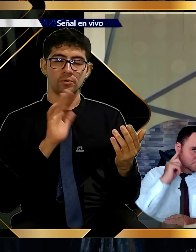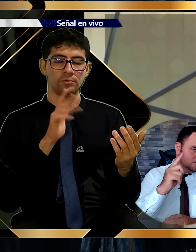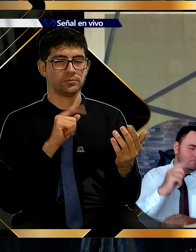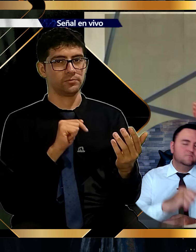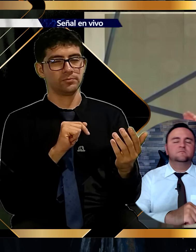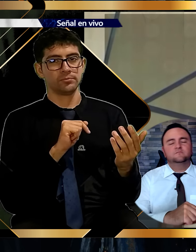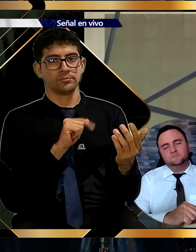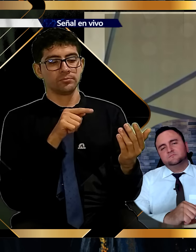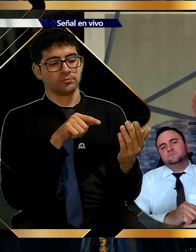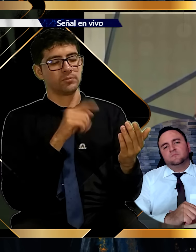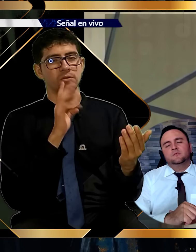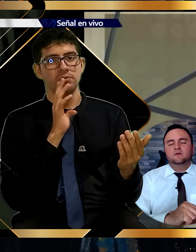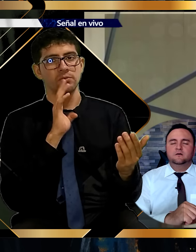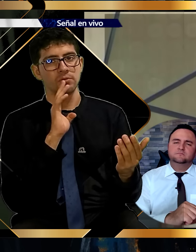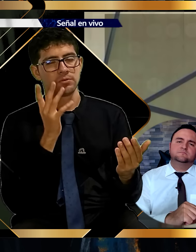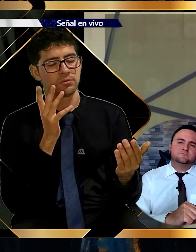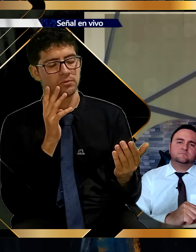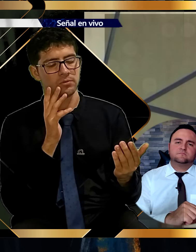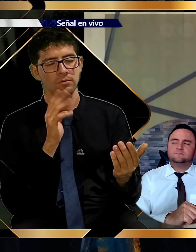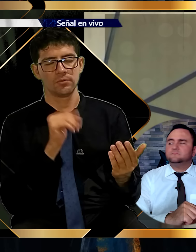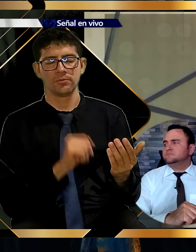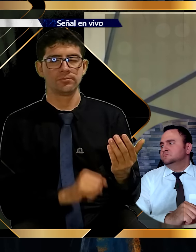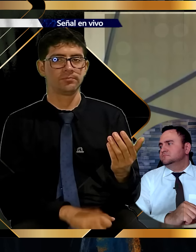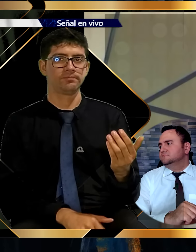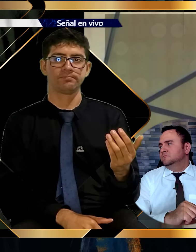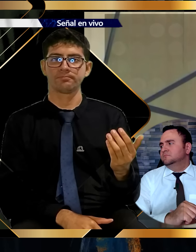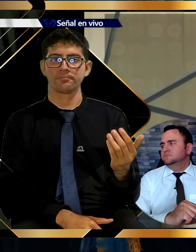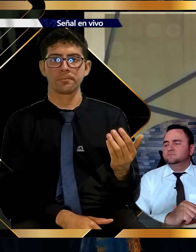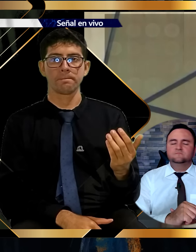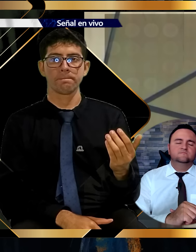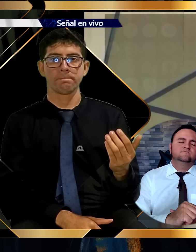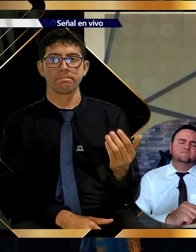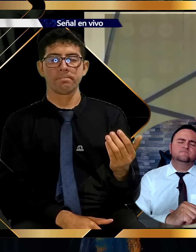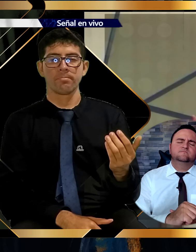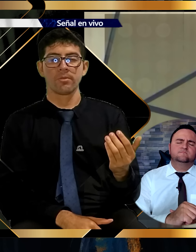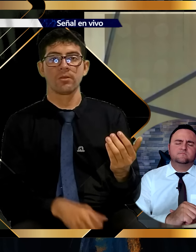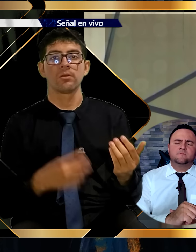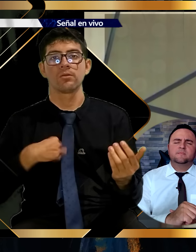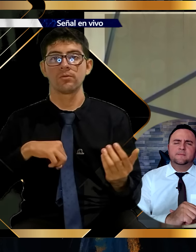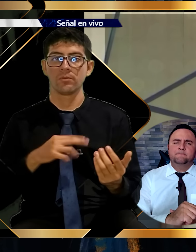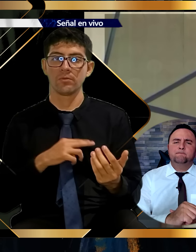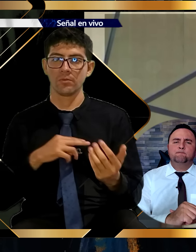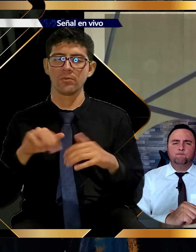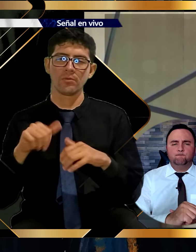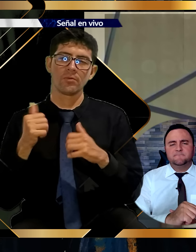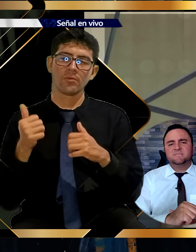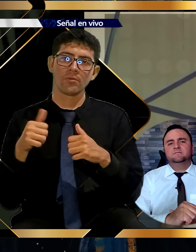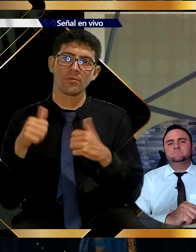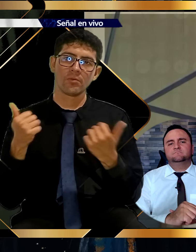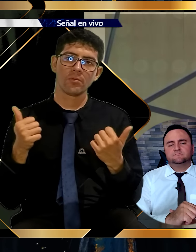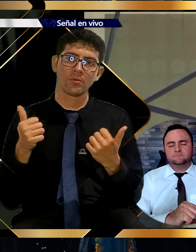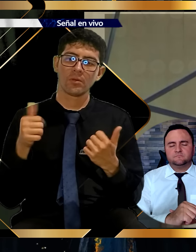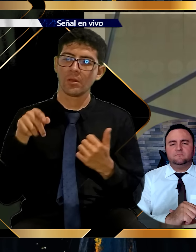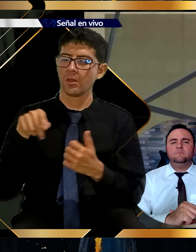vida cristiana, himno de gloria. Hemos usado varios himnarios. Ninguno nuestro. El nuestro está por ahí. Ese no lo